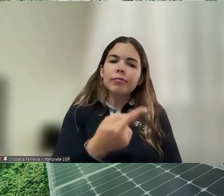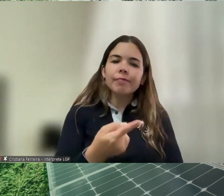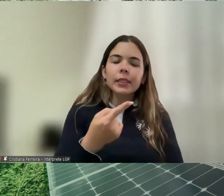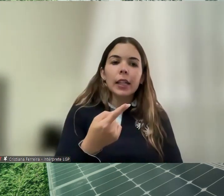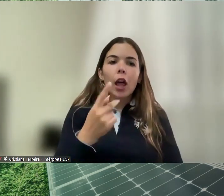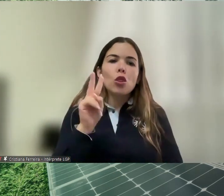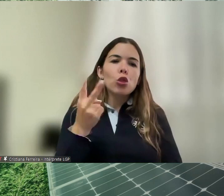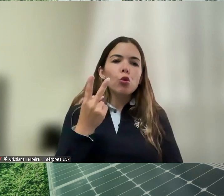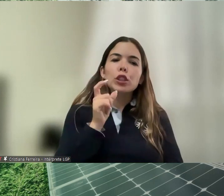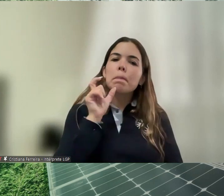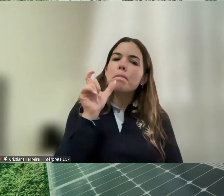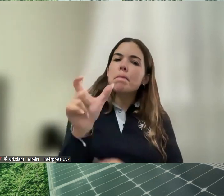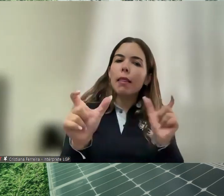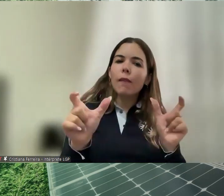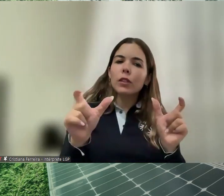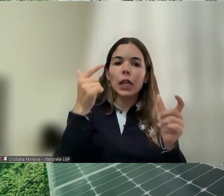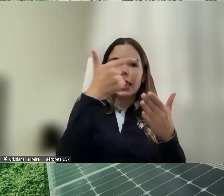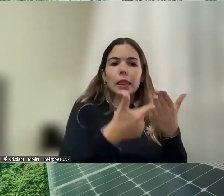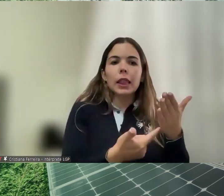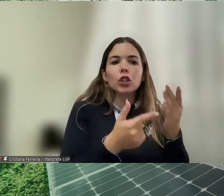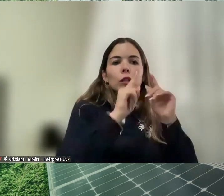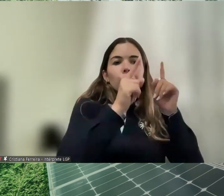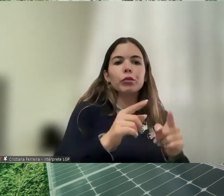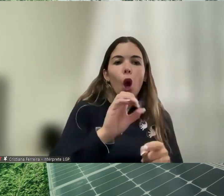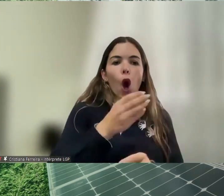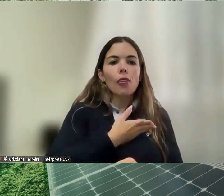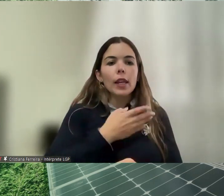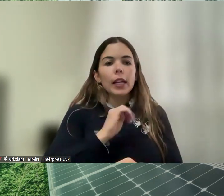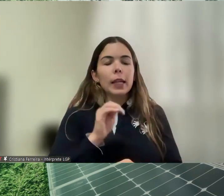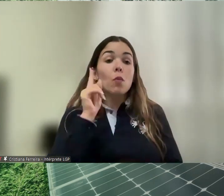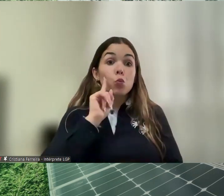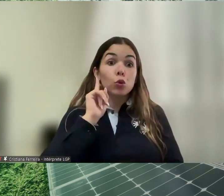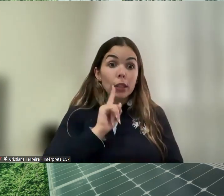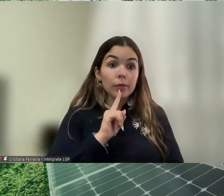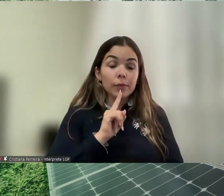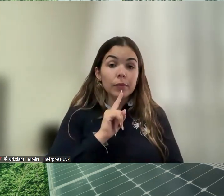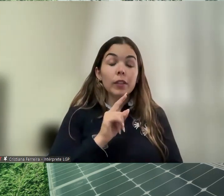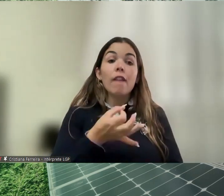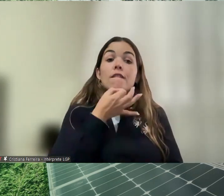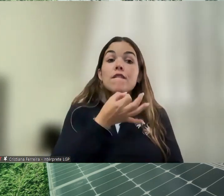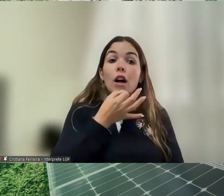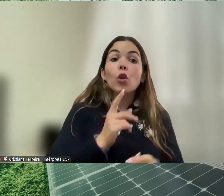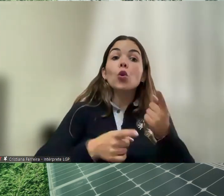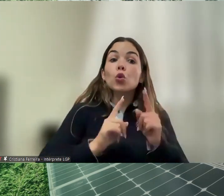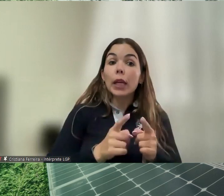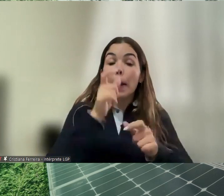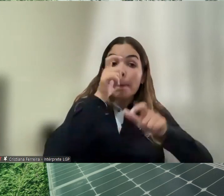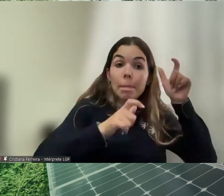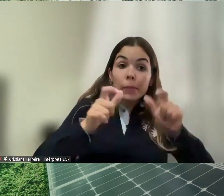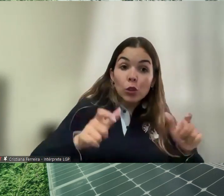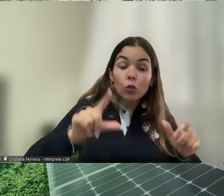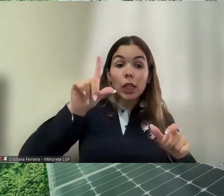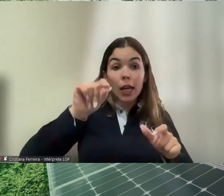2 palavras do texto inicial dos ODS que são fulcrais. Eles falam em people and partnerships, pessoas e